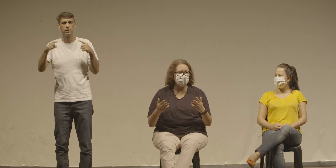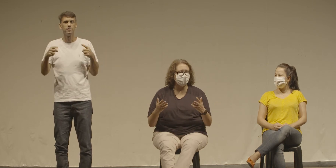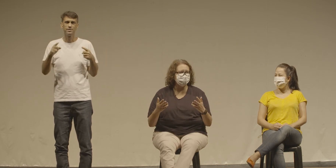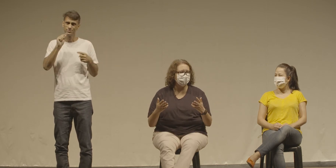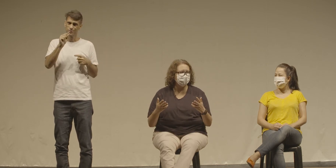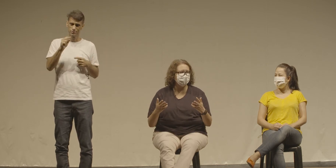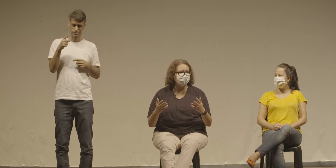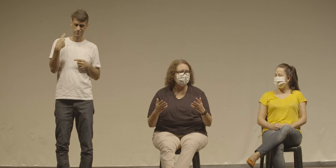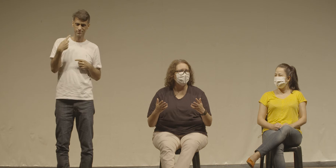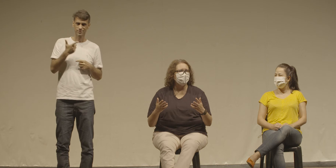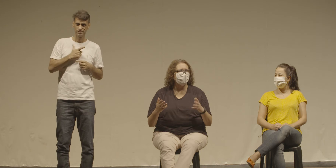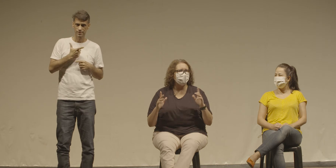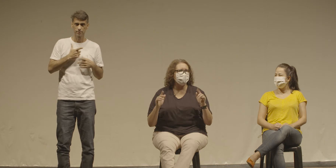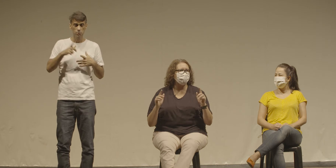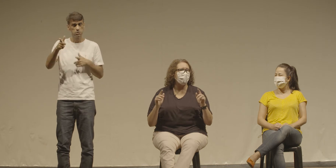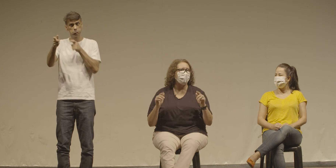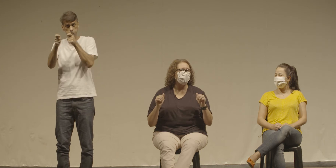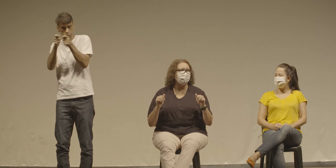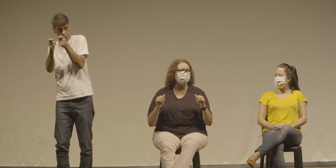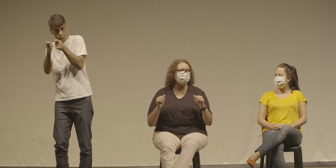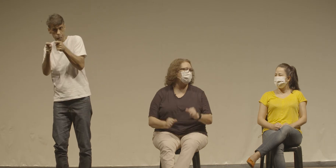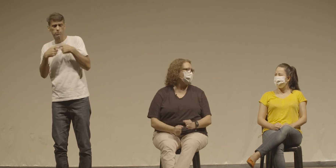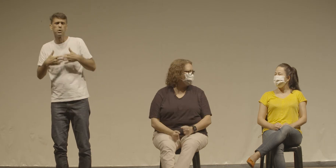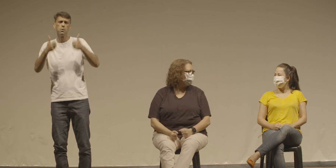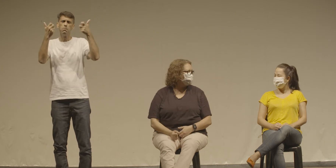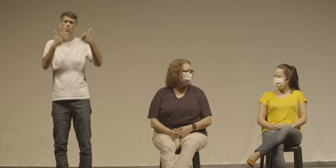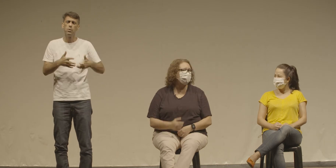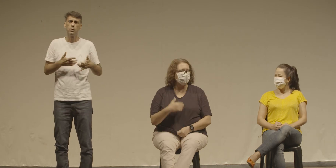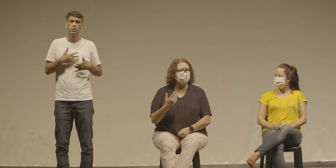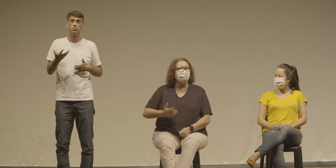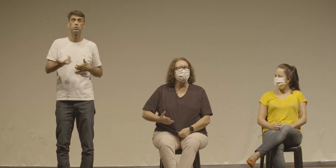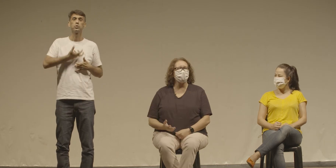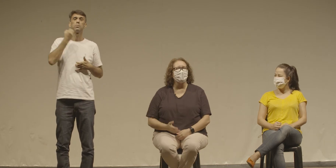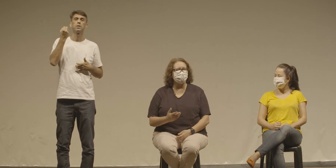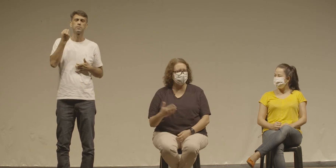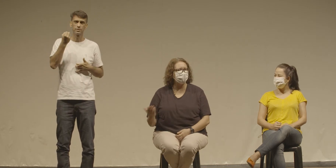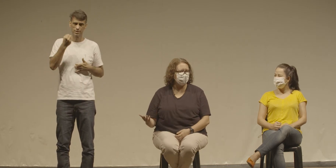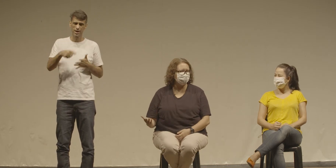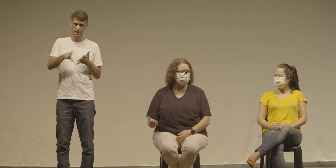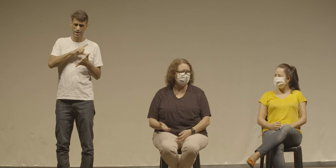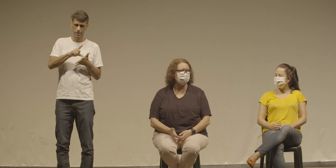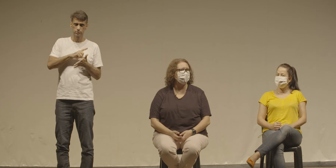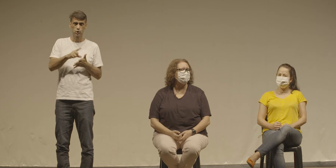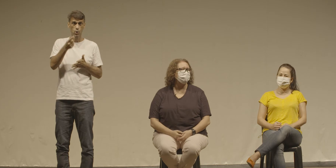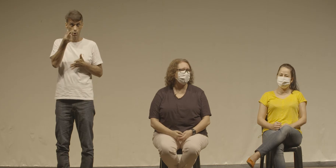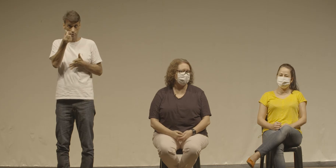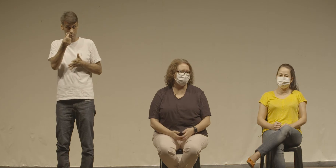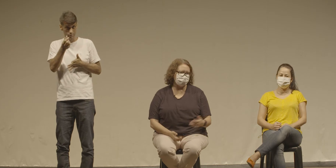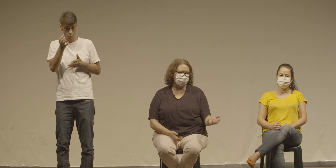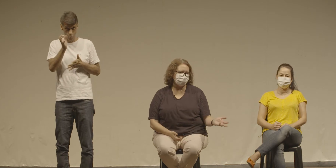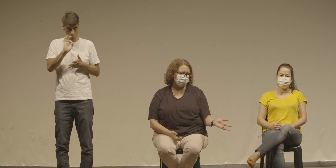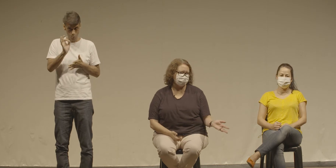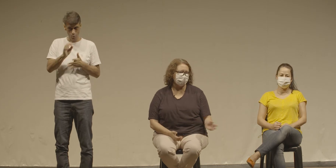teve essa boa surpresa, né, por não termos tido um orçamento que